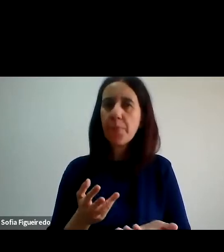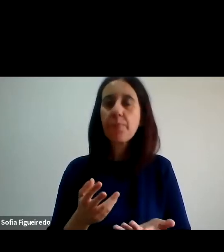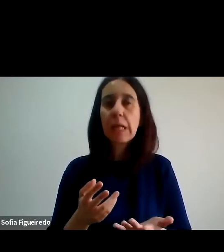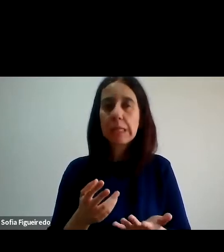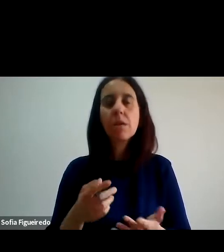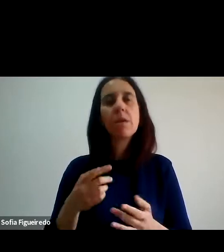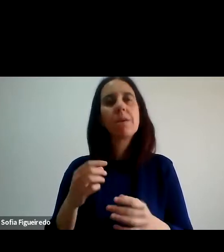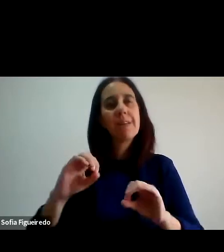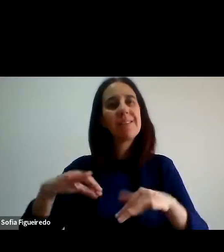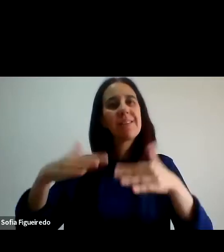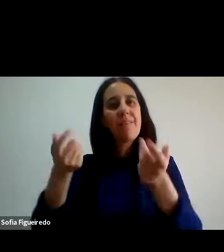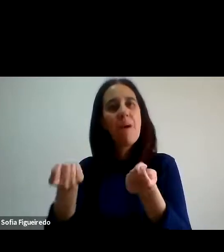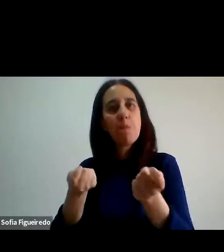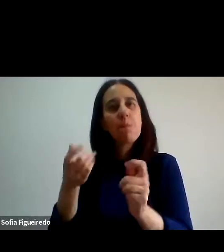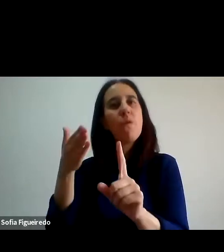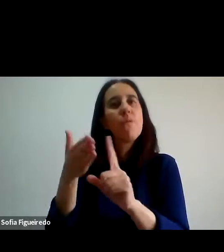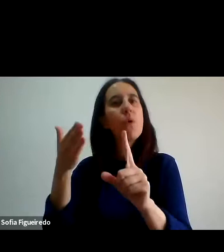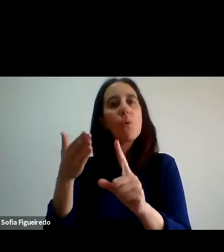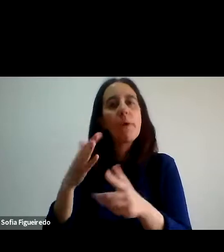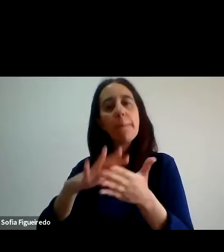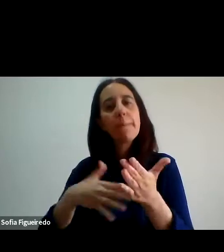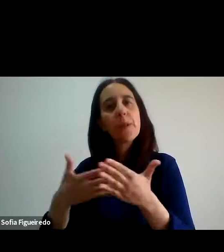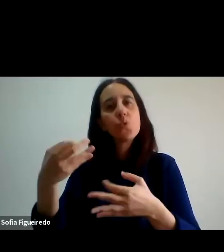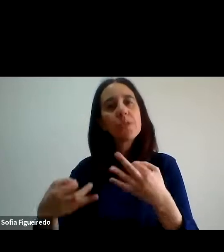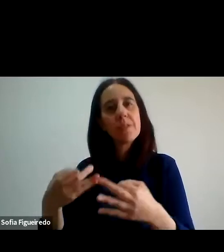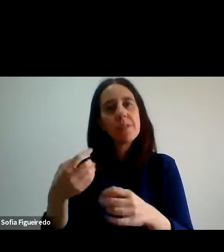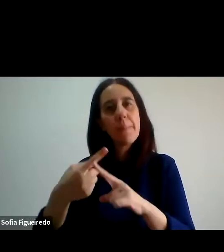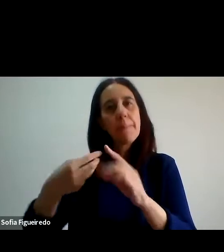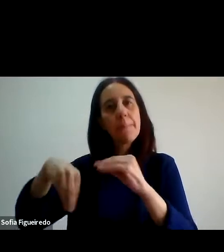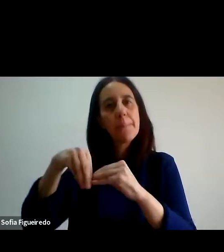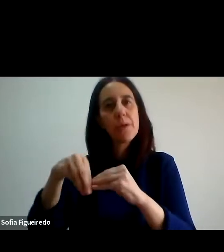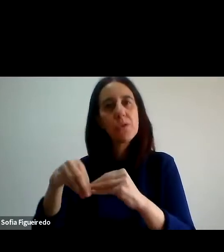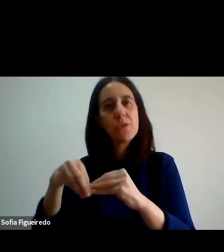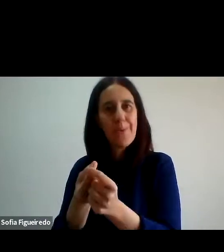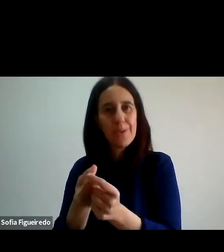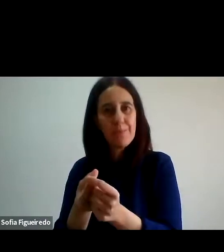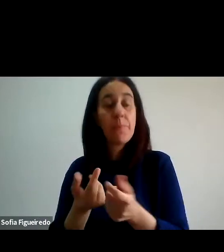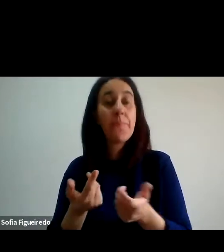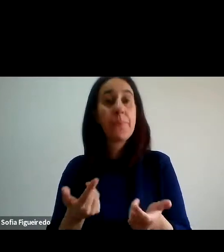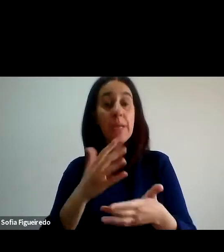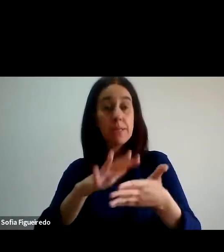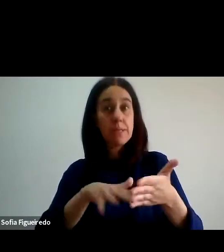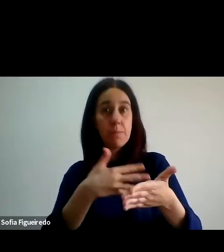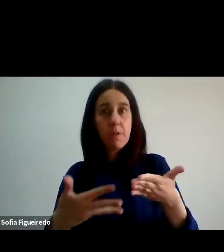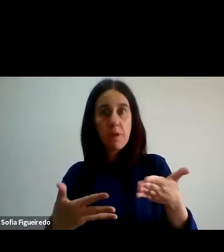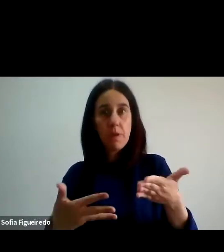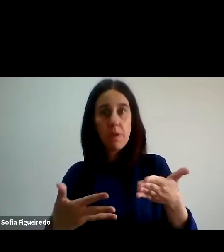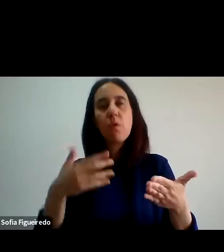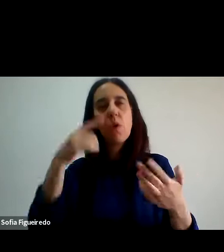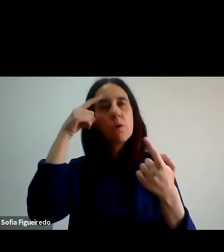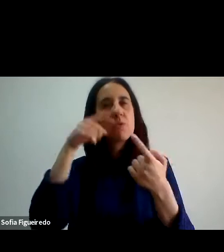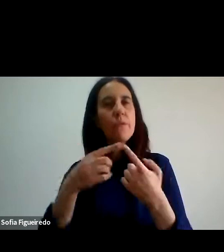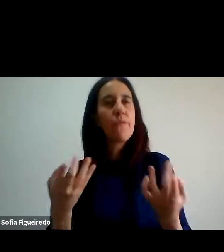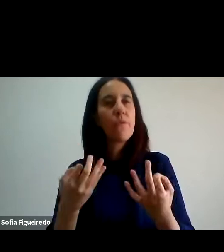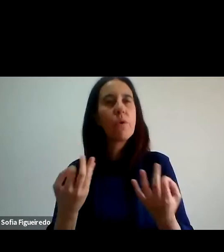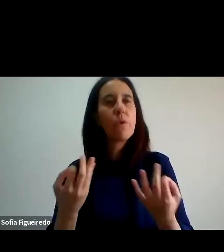muitas das iniciativas focadas no plano de justiça mais próxima, ou seja, um plano que também teve como objetivo